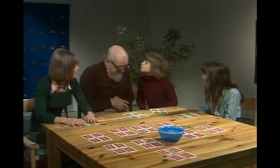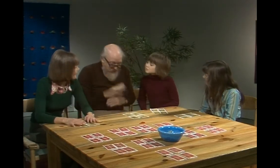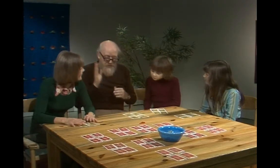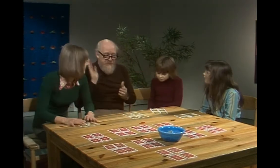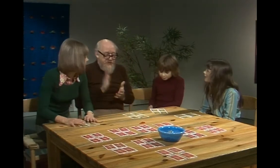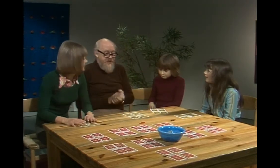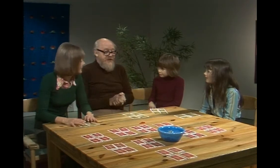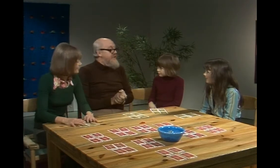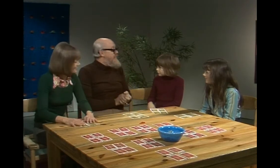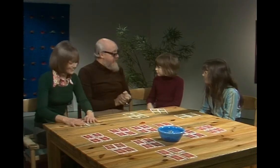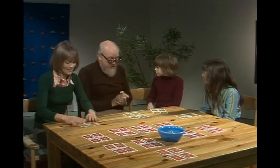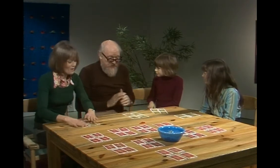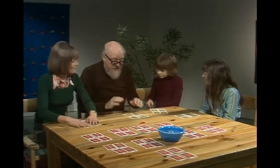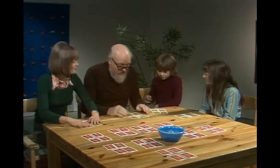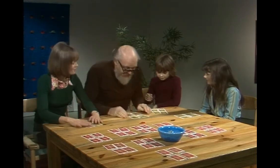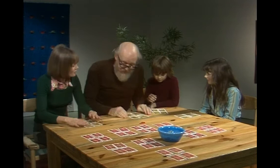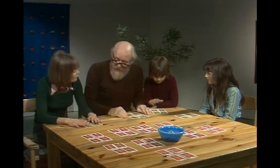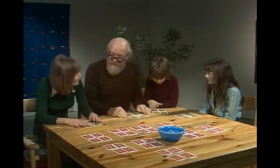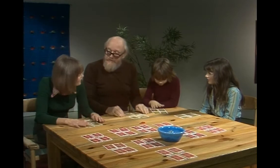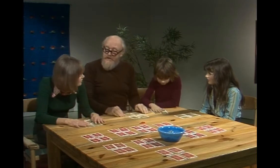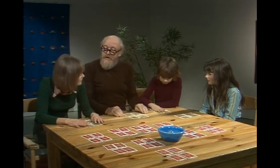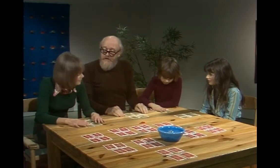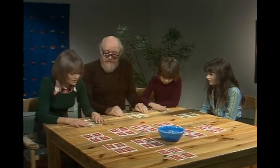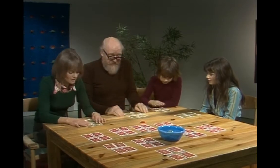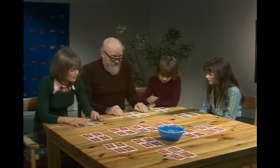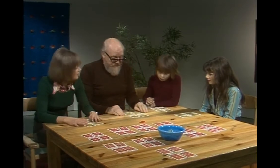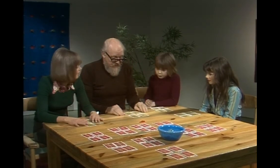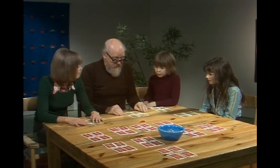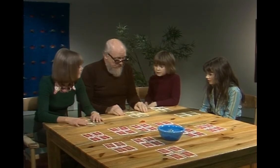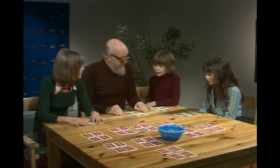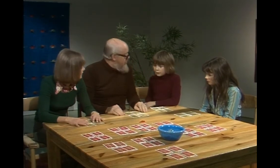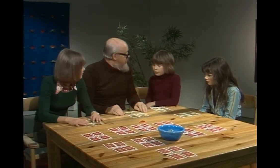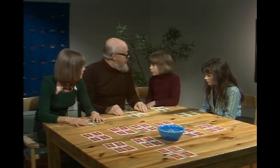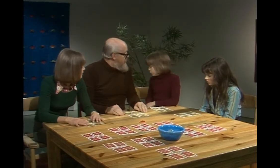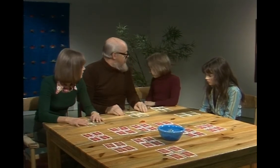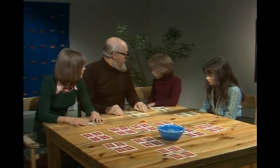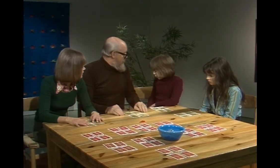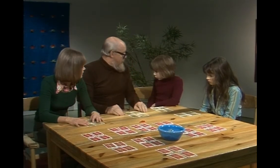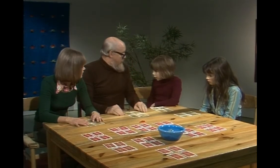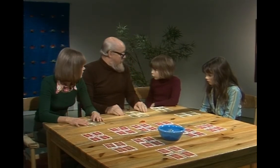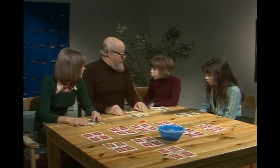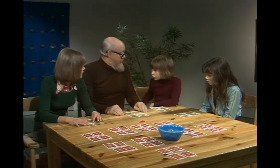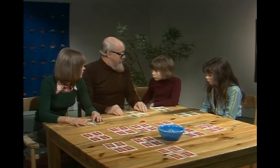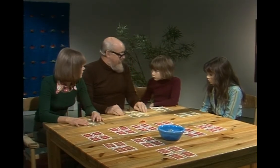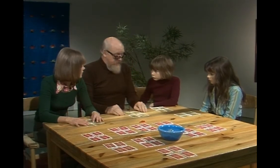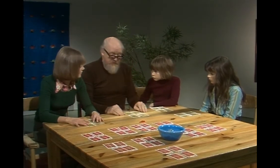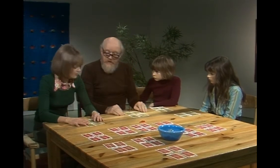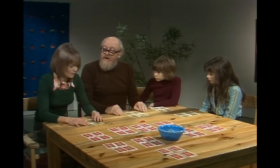ber om ursäkt, hör du att jag stör dig. Men hur länge ska man sitta så här och stirra då? Du kan bestämma 5 minuter fast den har redan gått.